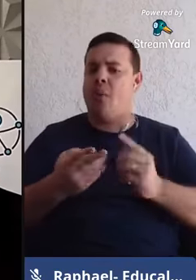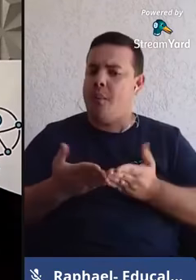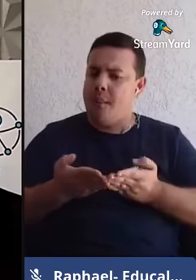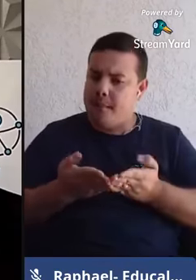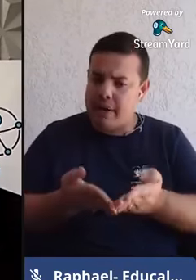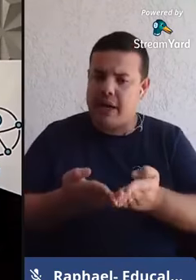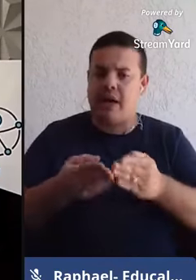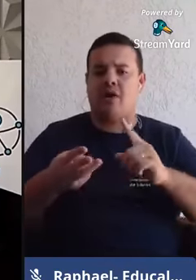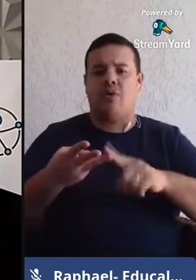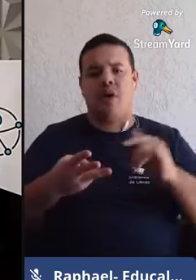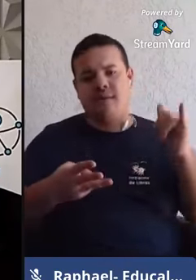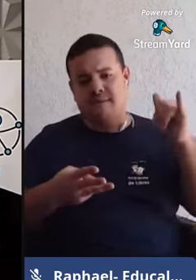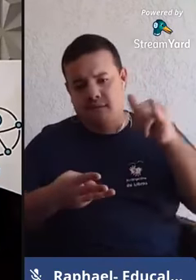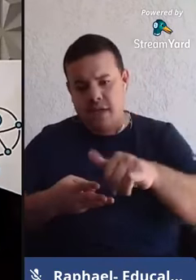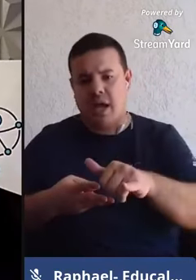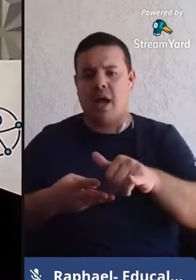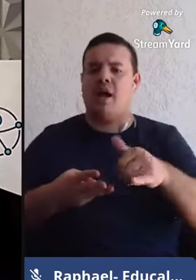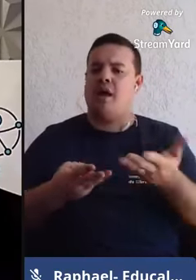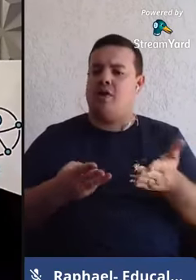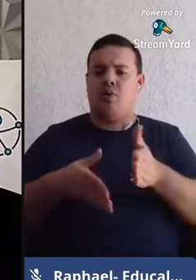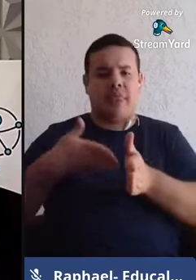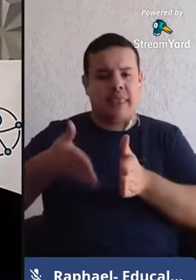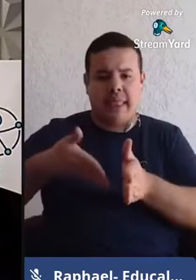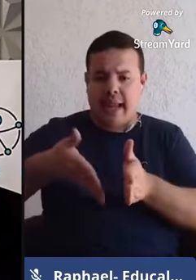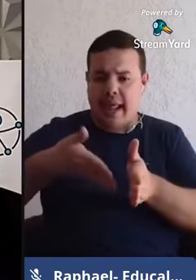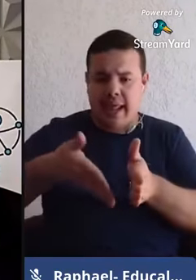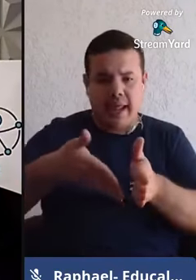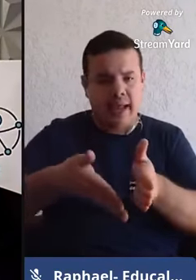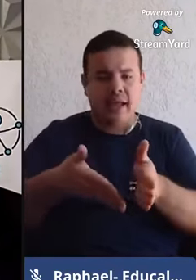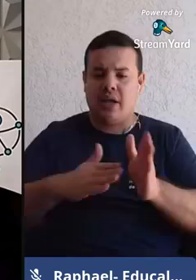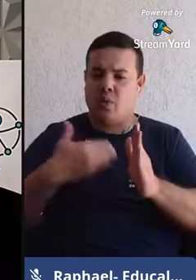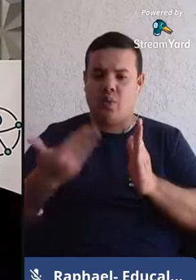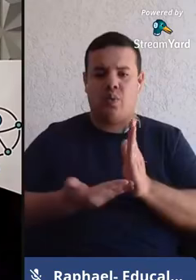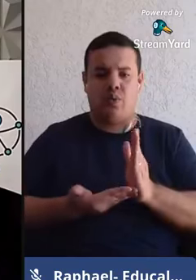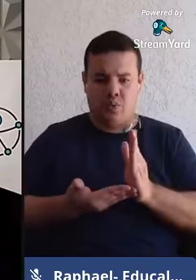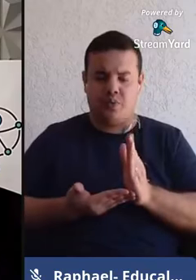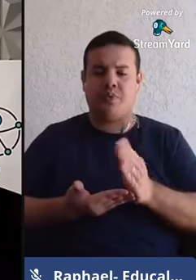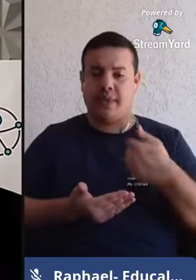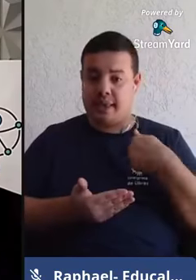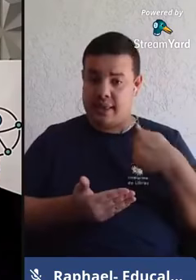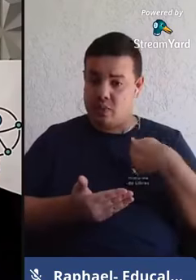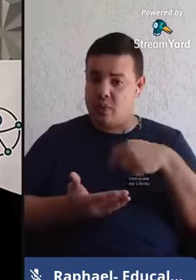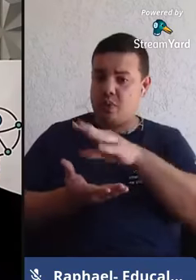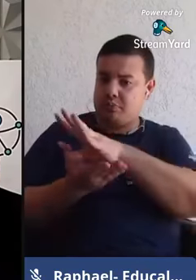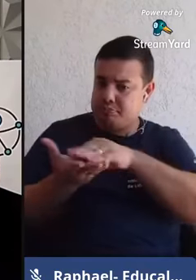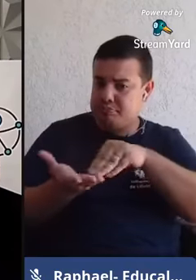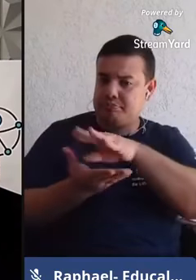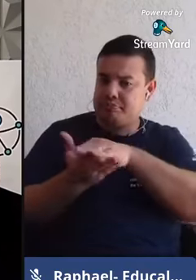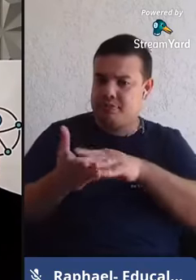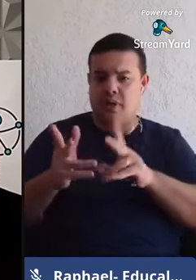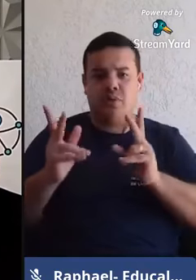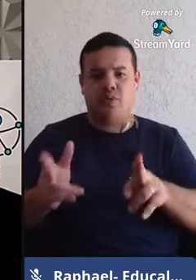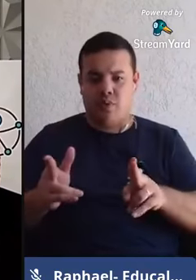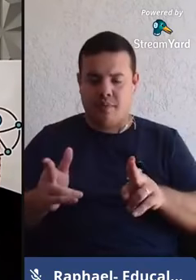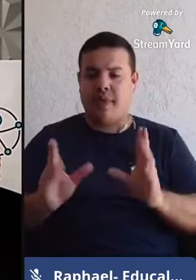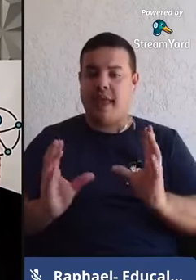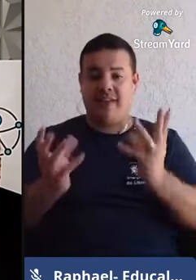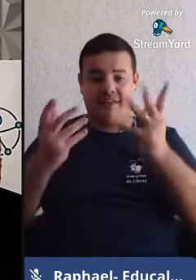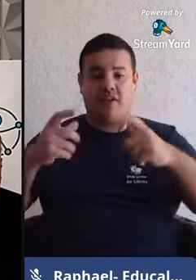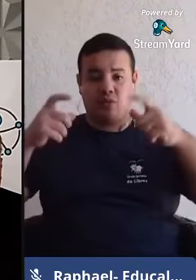trem, enfim. E eu fui nessa linha. E nessa linha, esse evento acontecia sempre em portos,